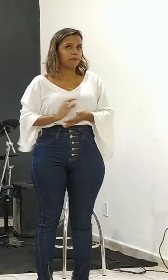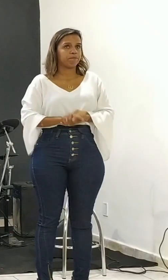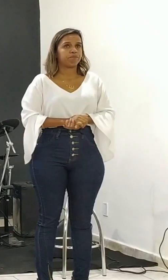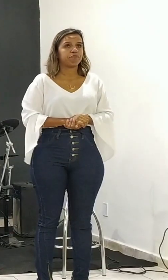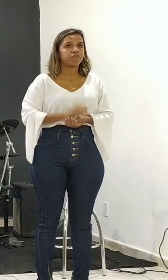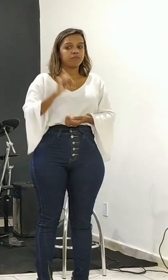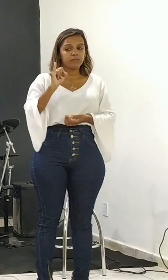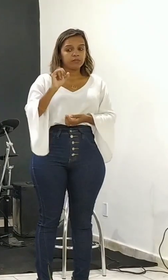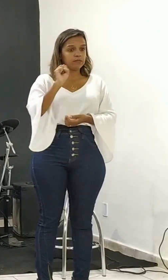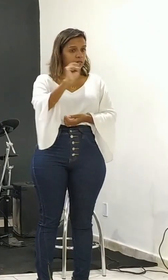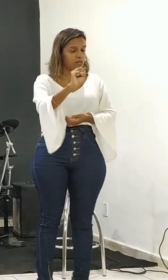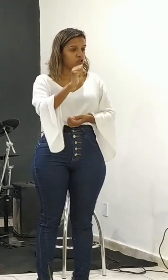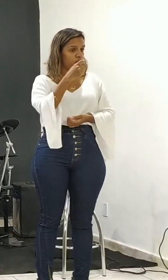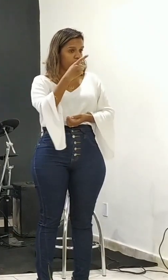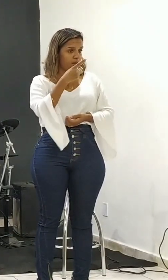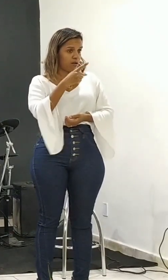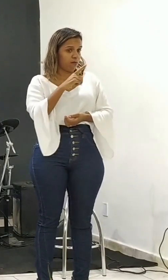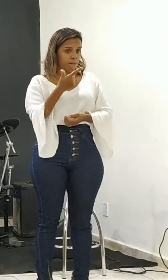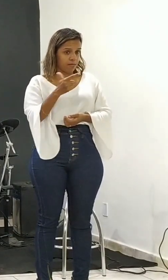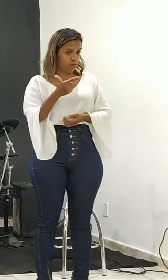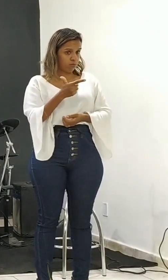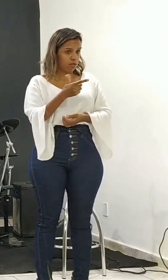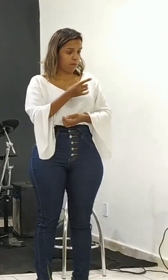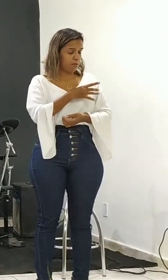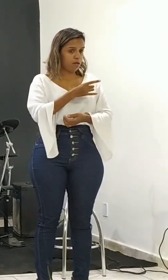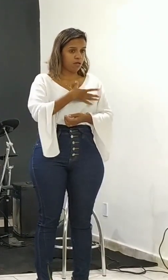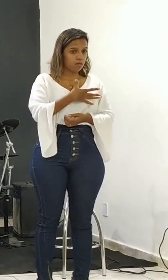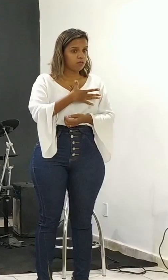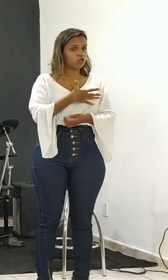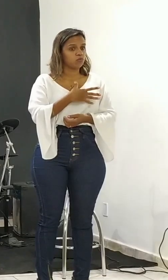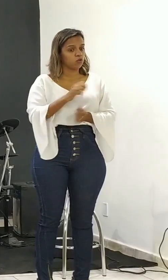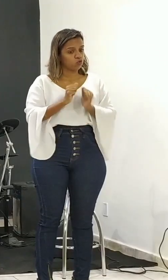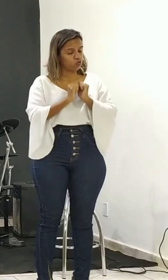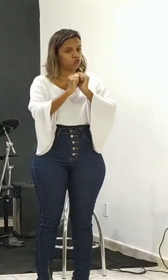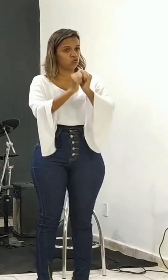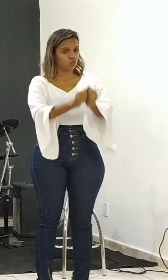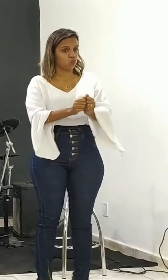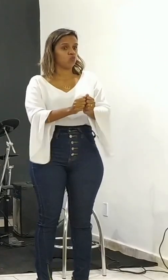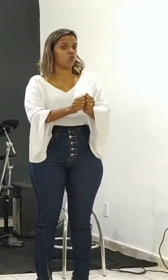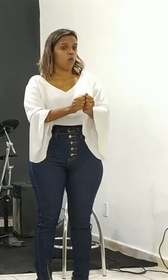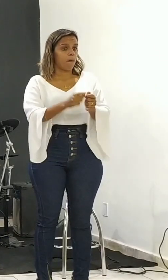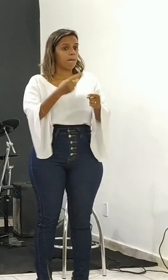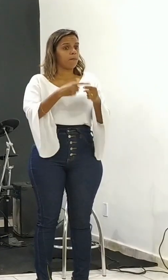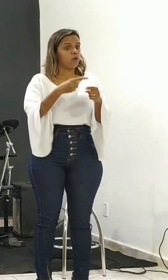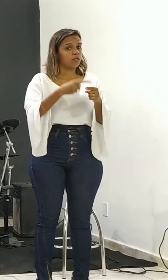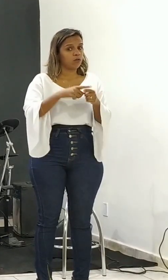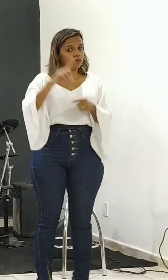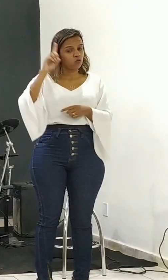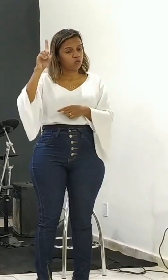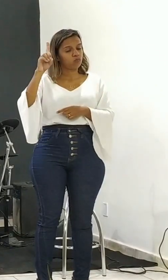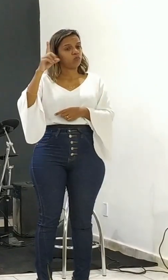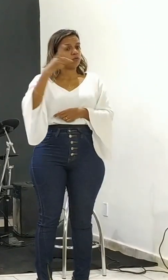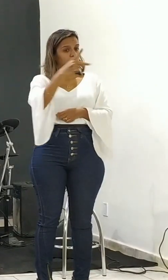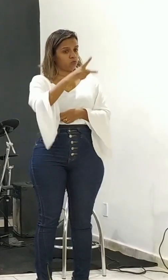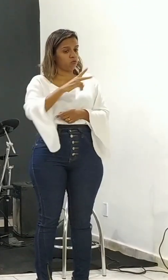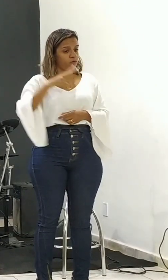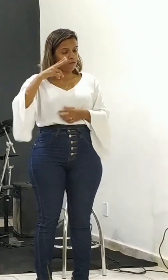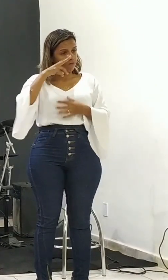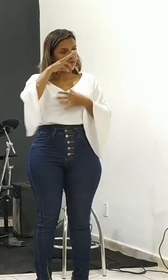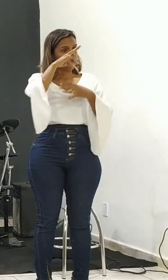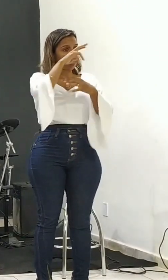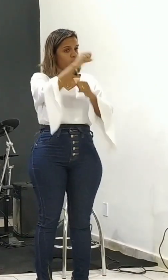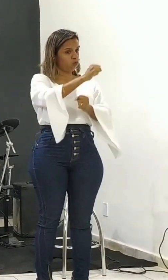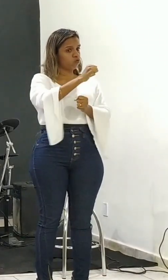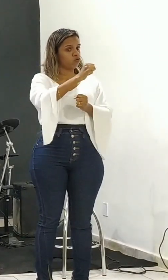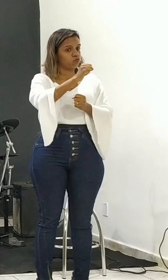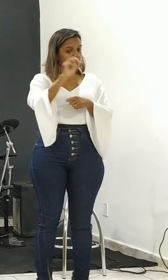temas, porque eu sou contigo. Não te assombres, porque eu sou teu Deus. Eu te fortaleço,